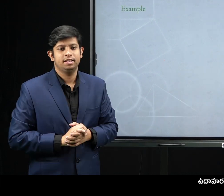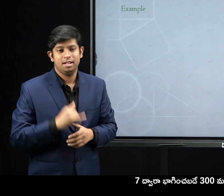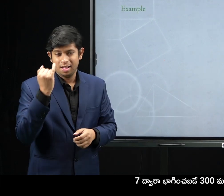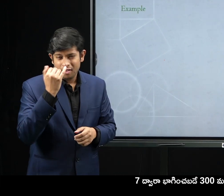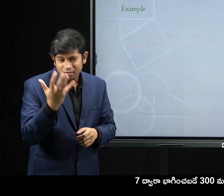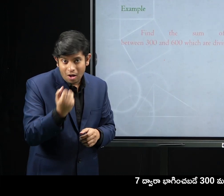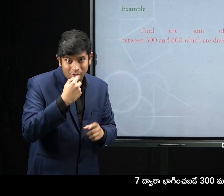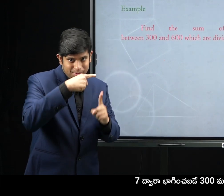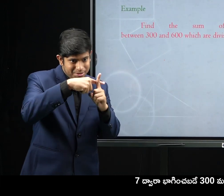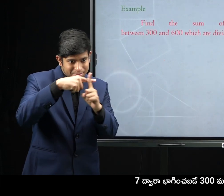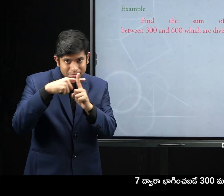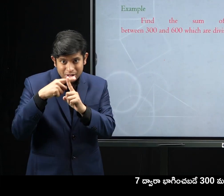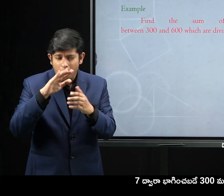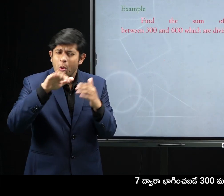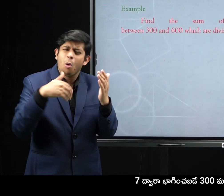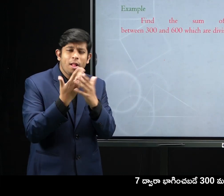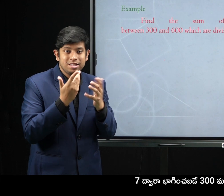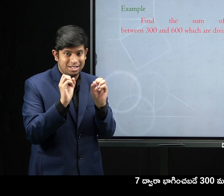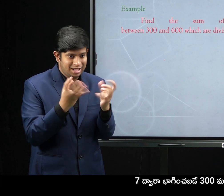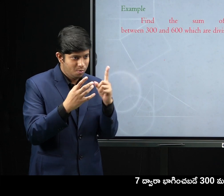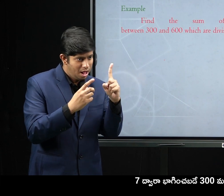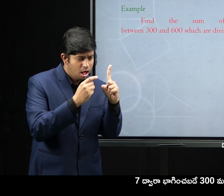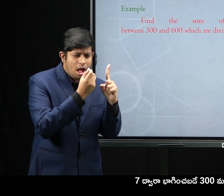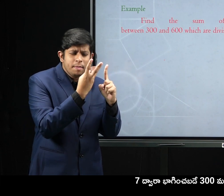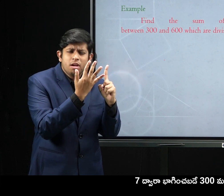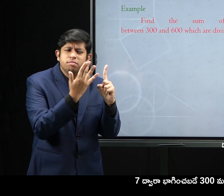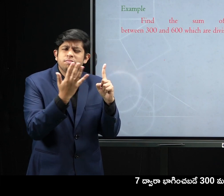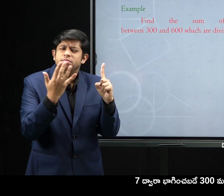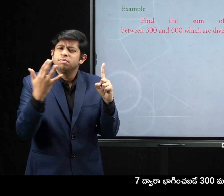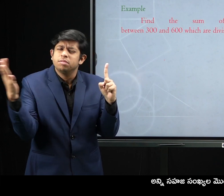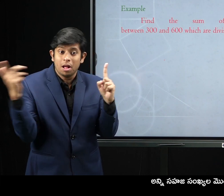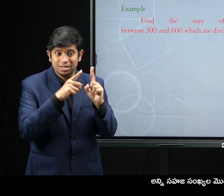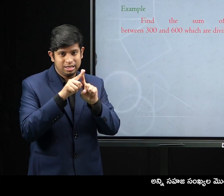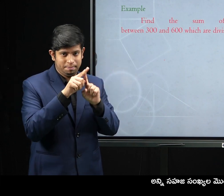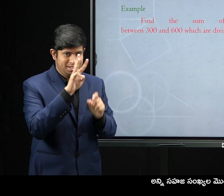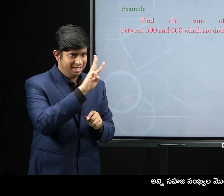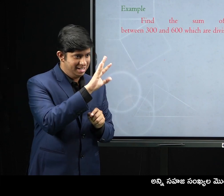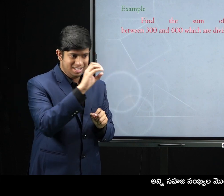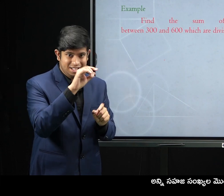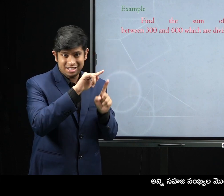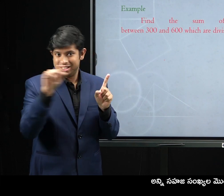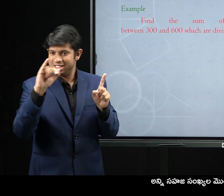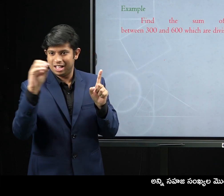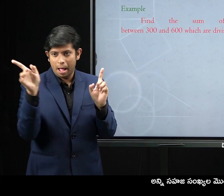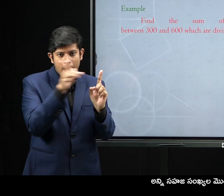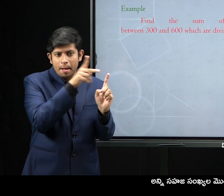7 ద్వారా భాగించబడే 300 మరియు 600 మధ్య ఉన్న అన్ని సహజ సంఖ్యల మొత్తాన్ని కనుగొనండి.